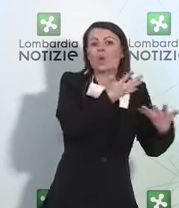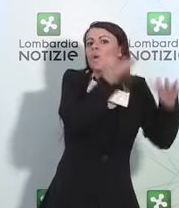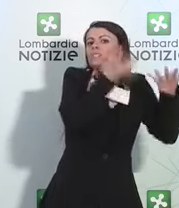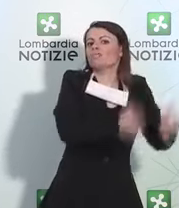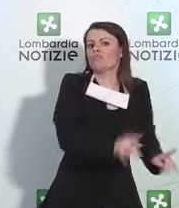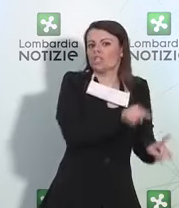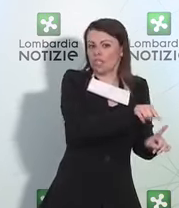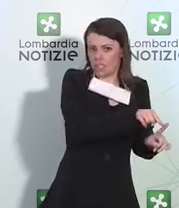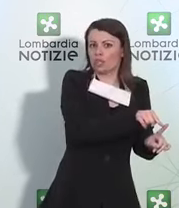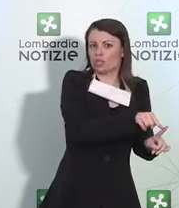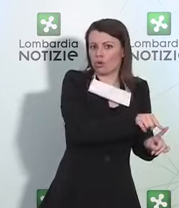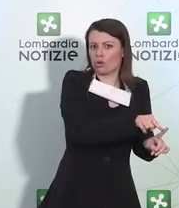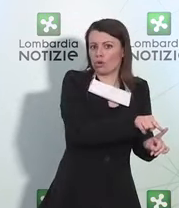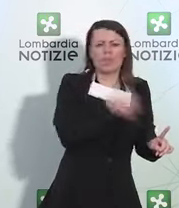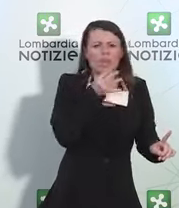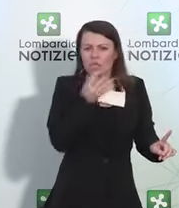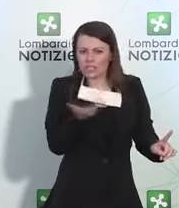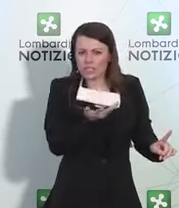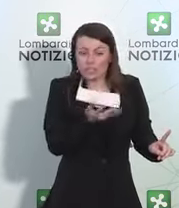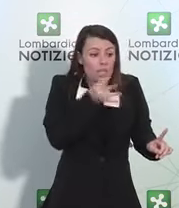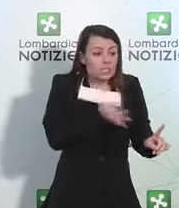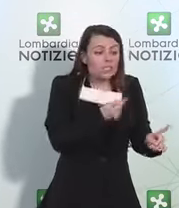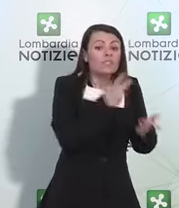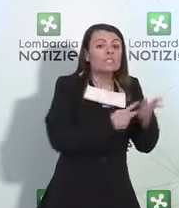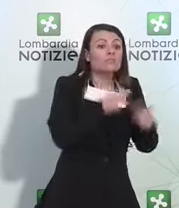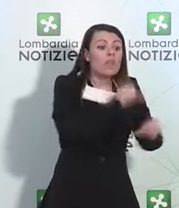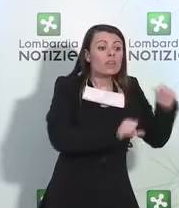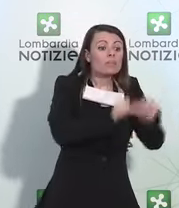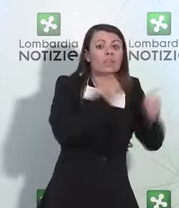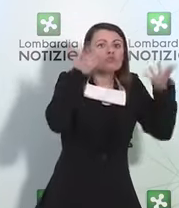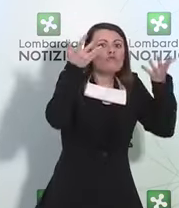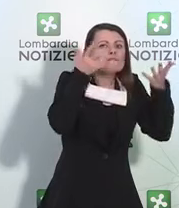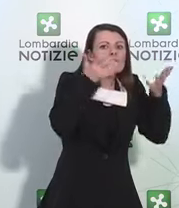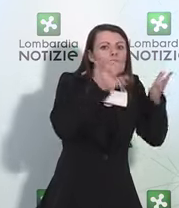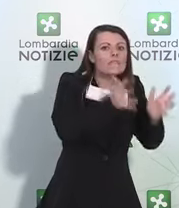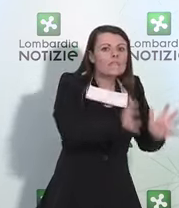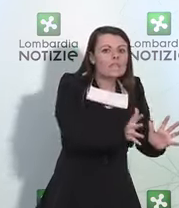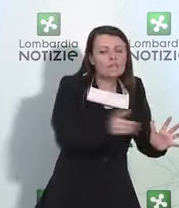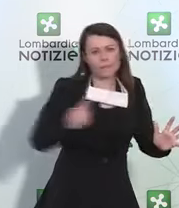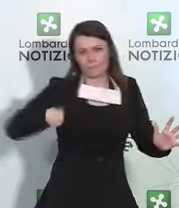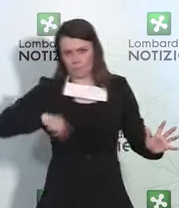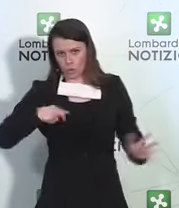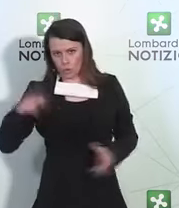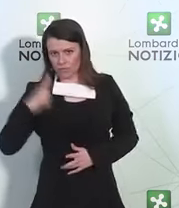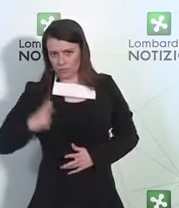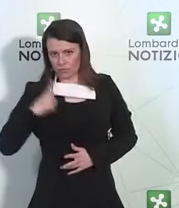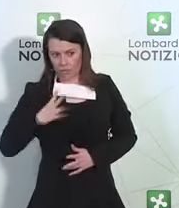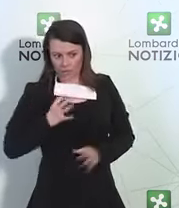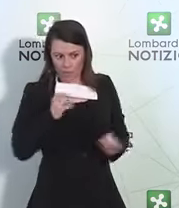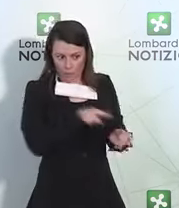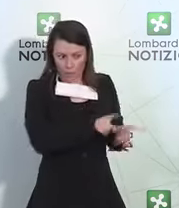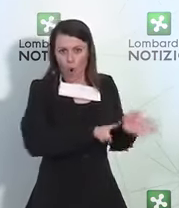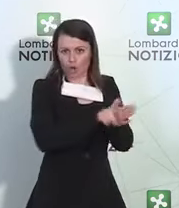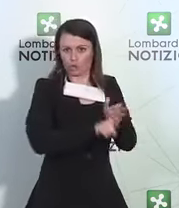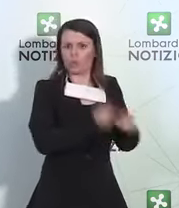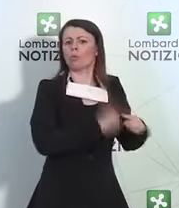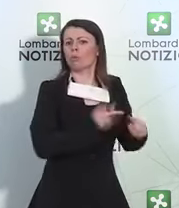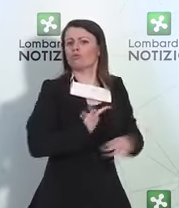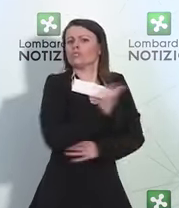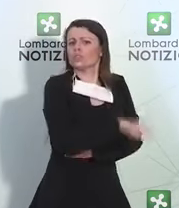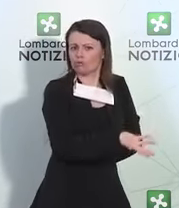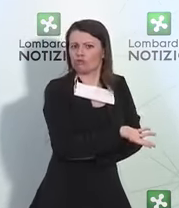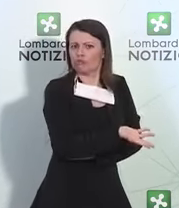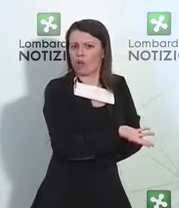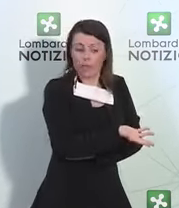quando la sperimentazione sarà conclusa e come ci auguriamo qualora la stessa sia positiva potremo